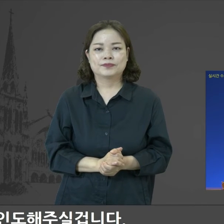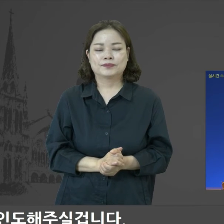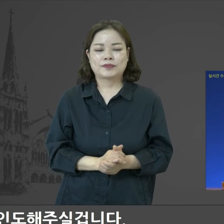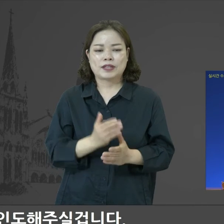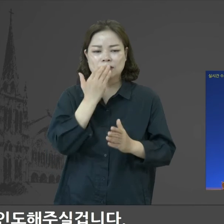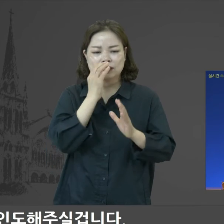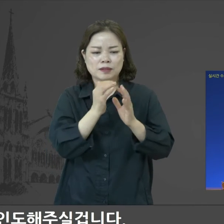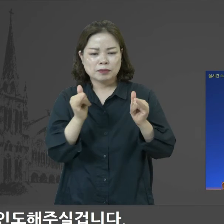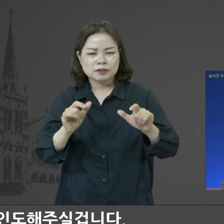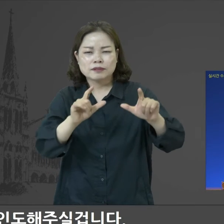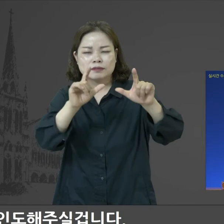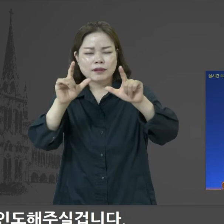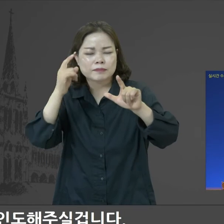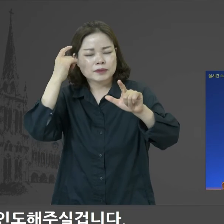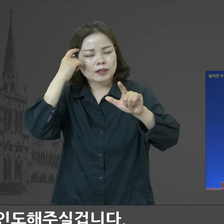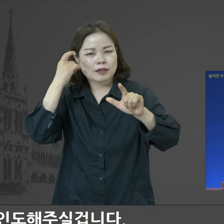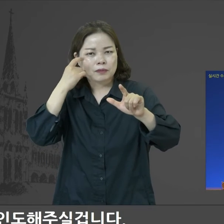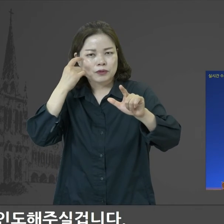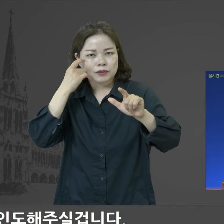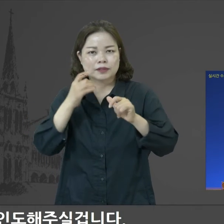하지만 이스라엘 백성들의 삶을 보십시오.